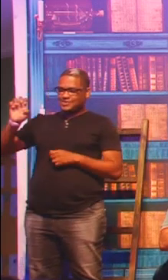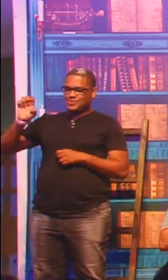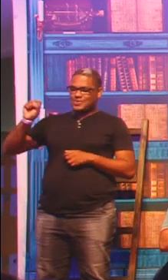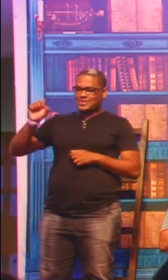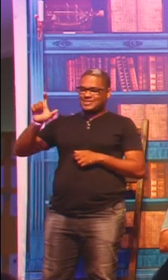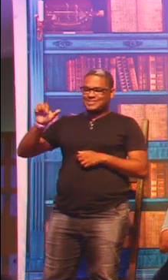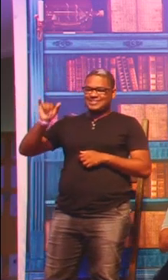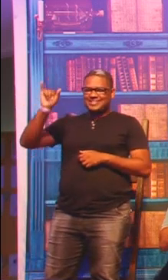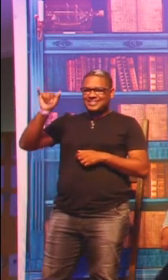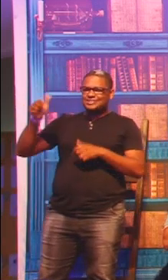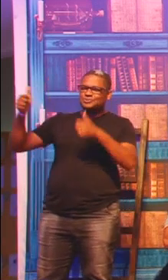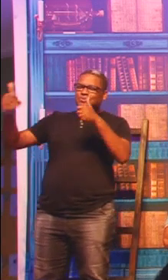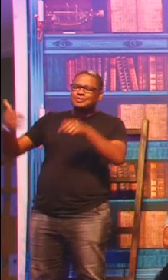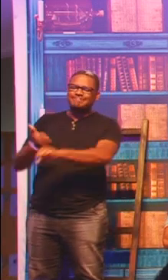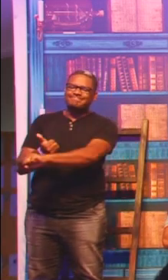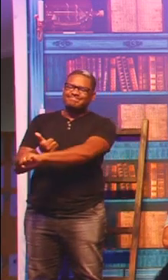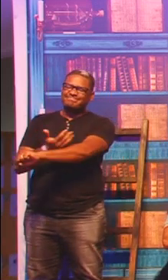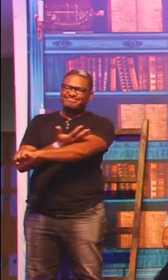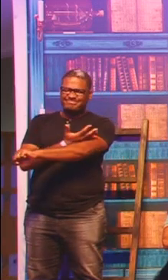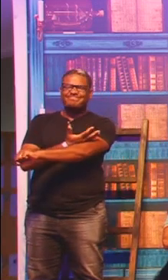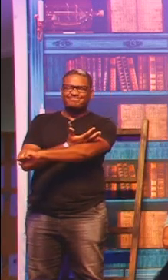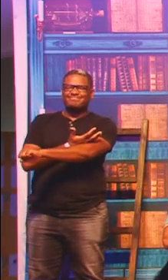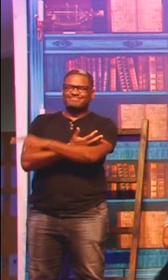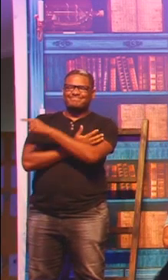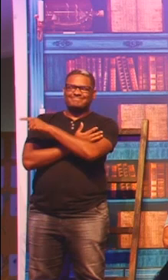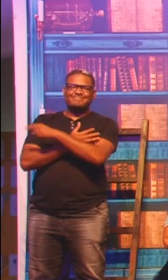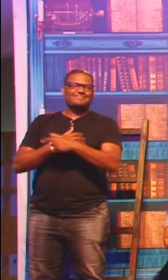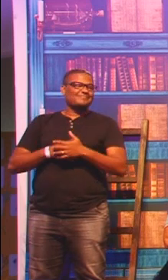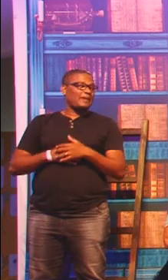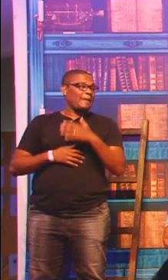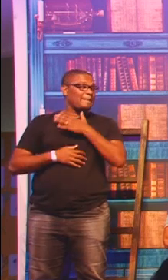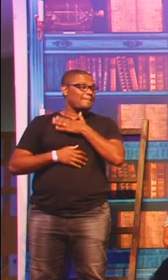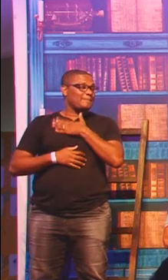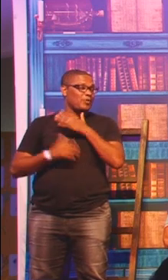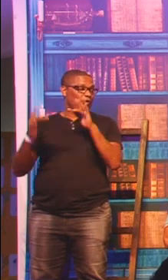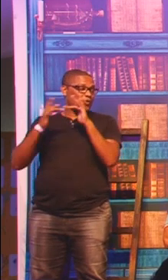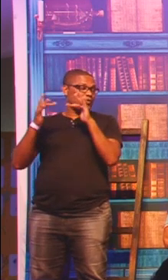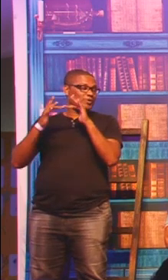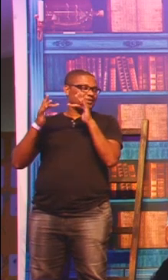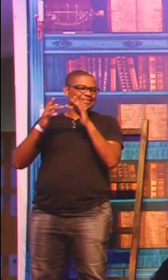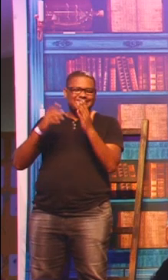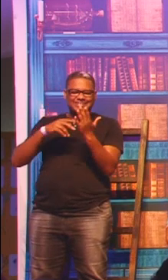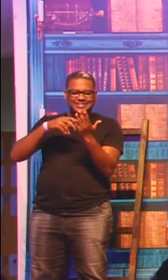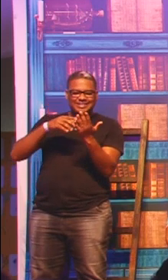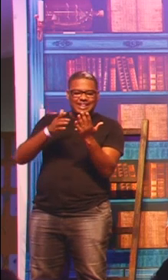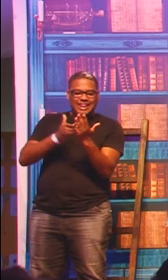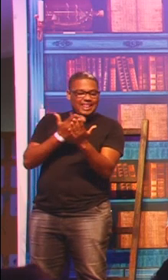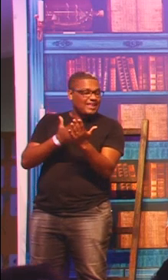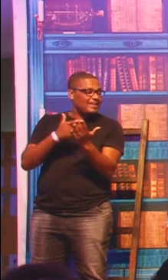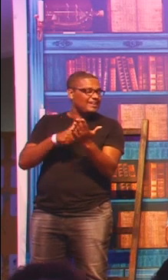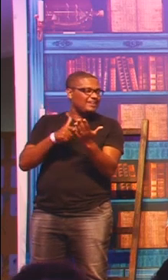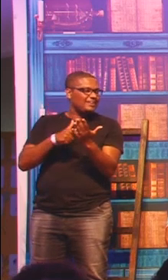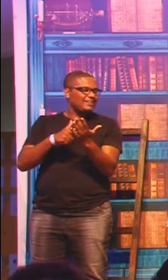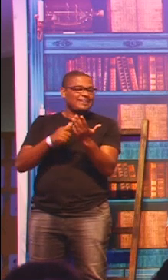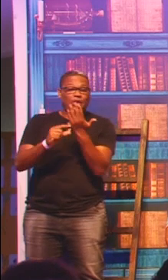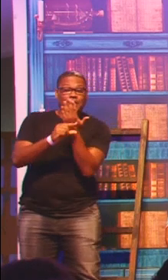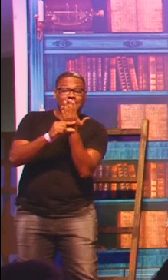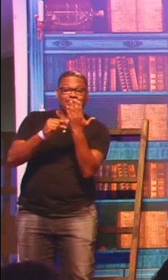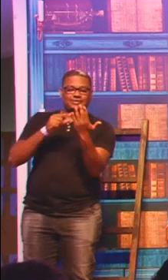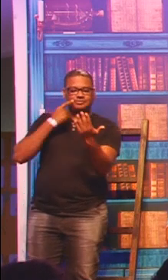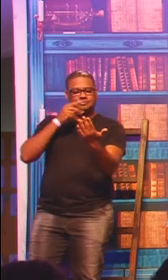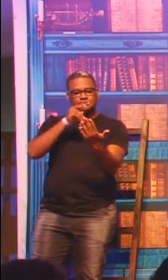tão tocante, né? Que hoje, assim, meu contato com o livro é quase, não é mais de criador,